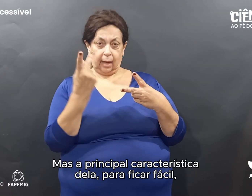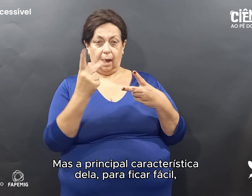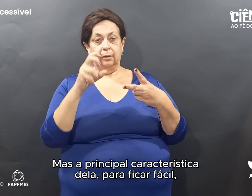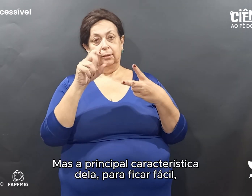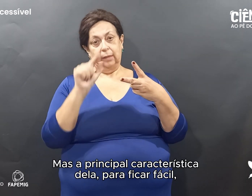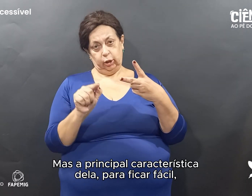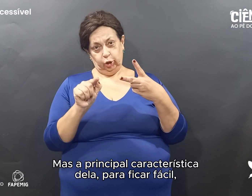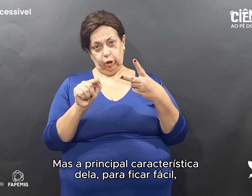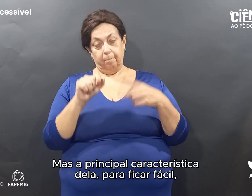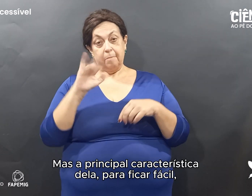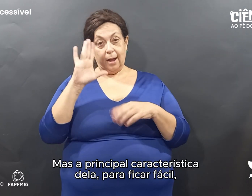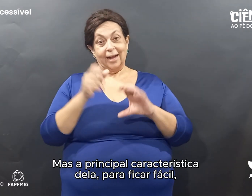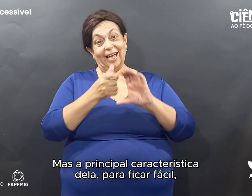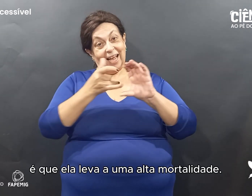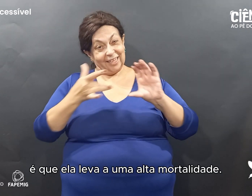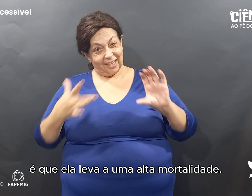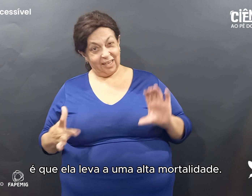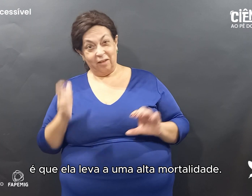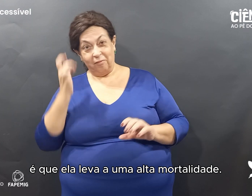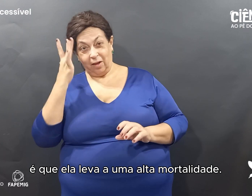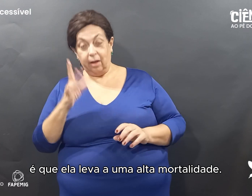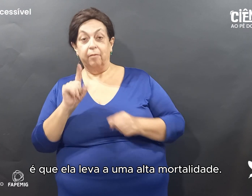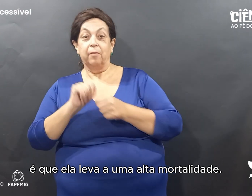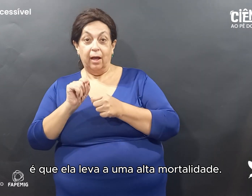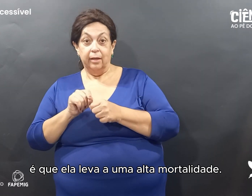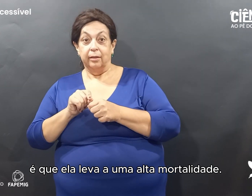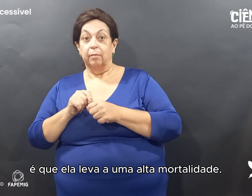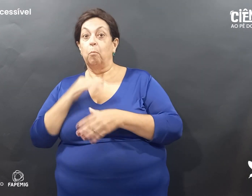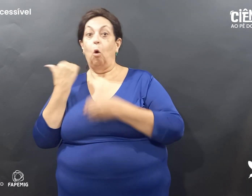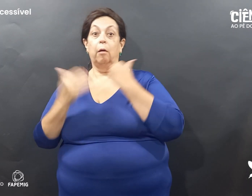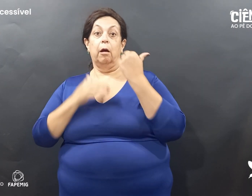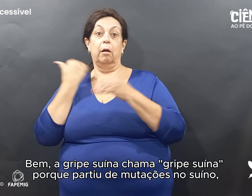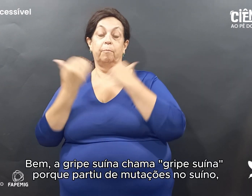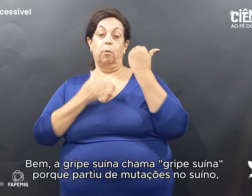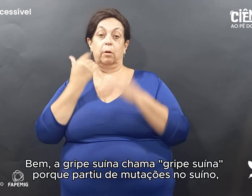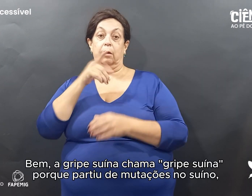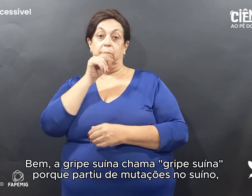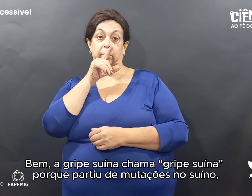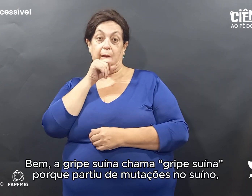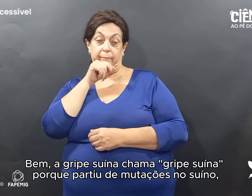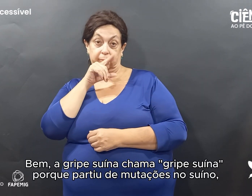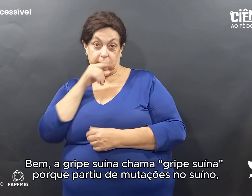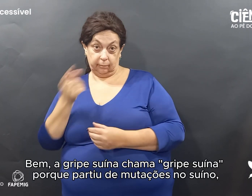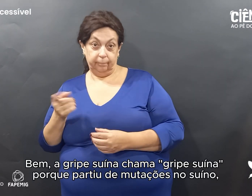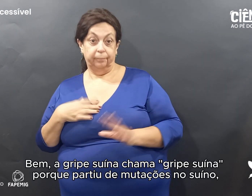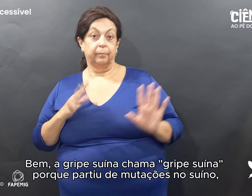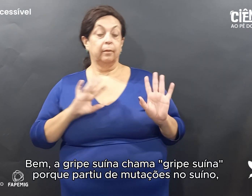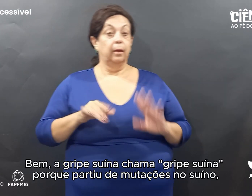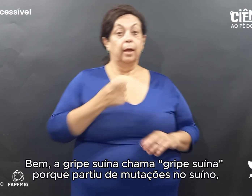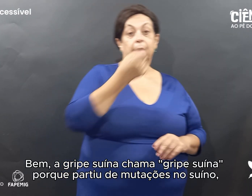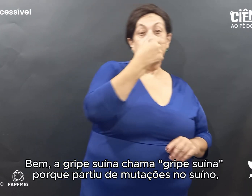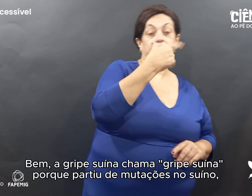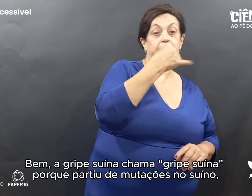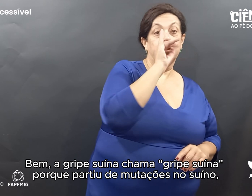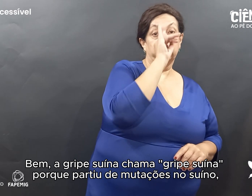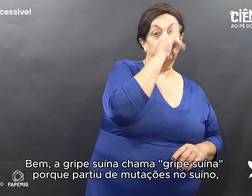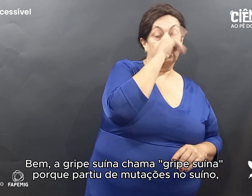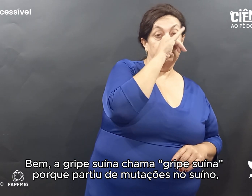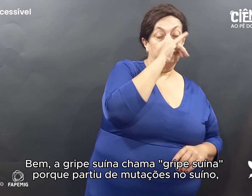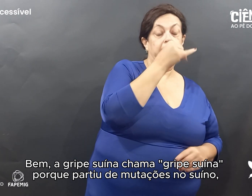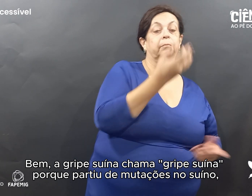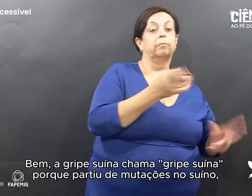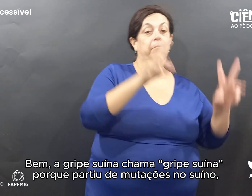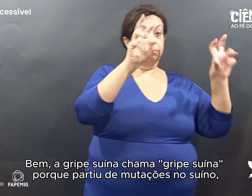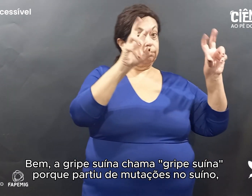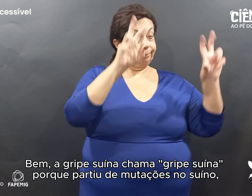principal característica dela, para ficar fácil, é que ela leva uma alta mortalidade. Bem, a gripe suína, ela chama gripe